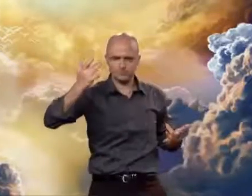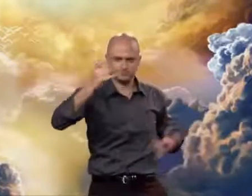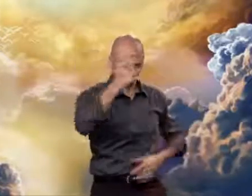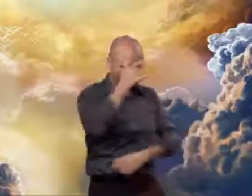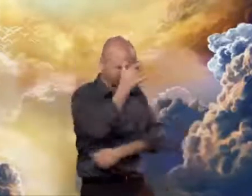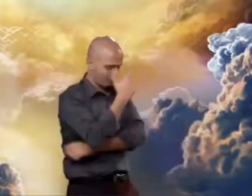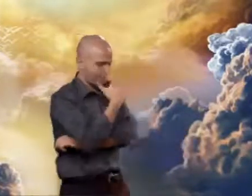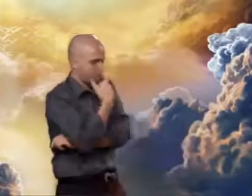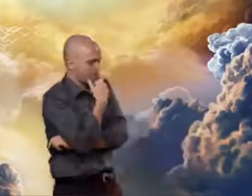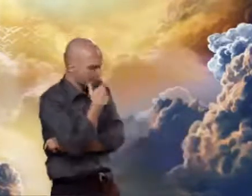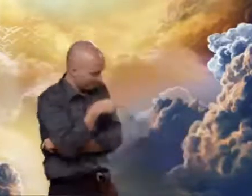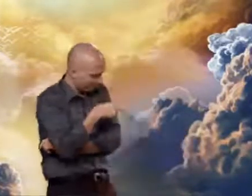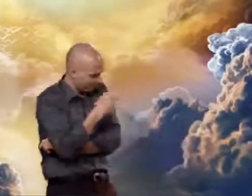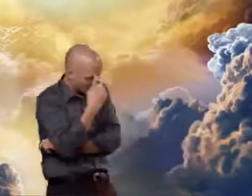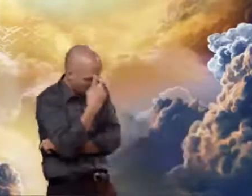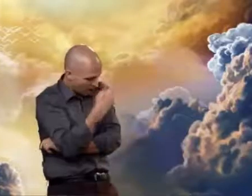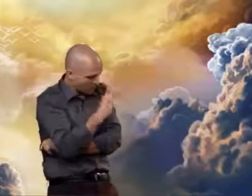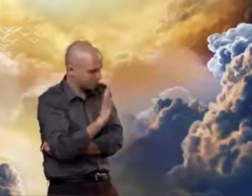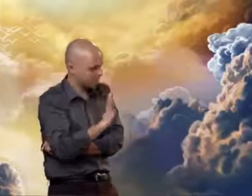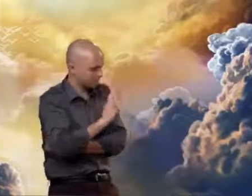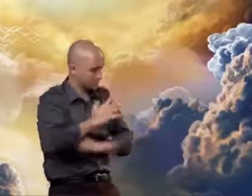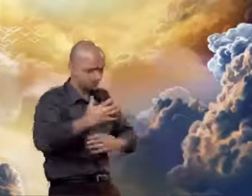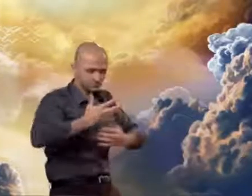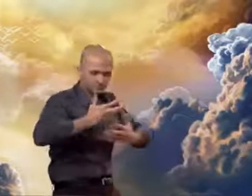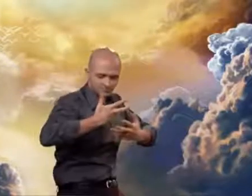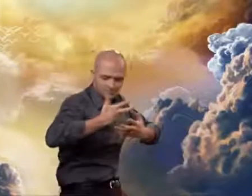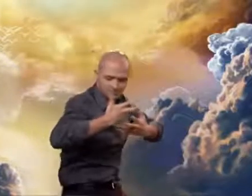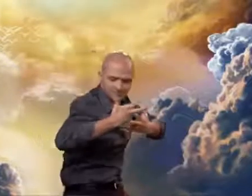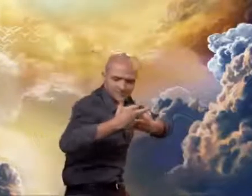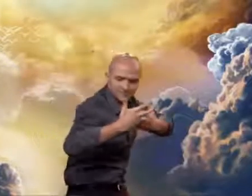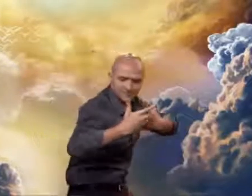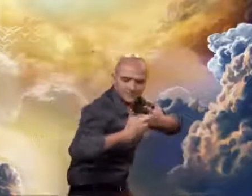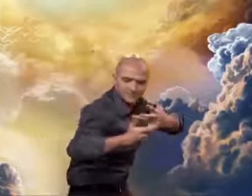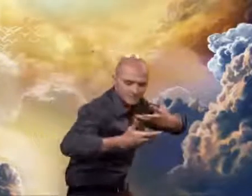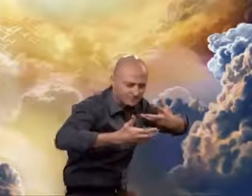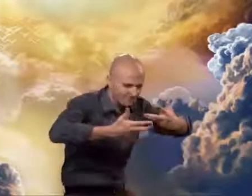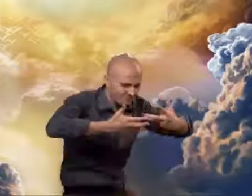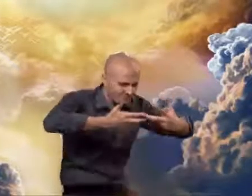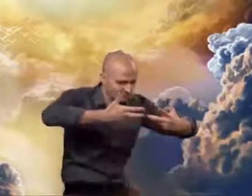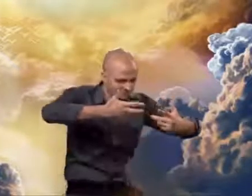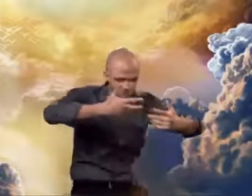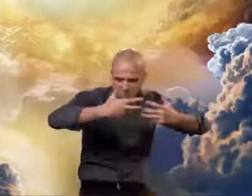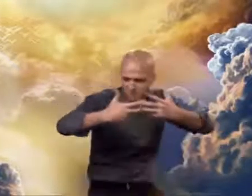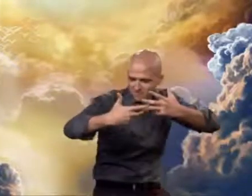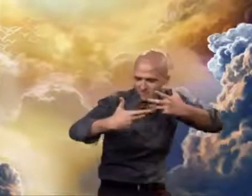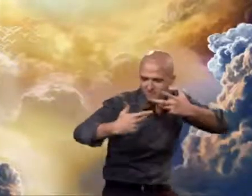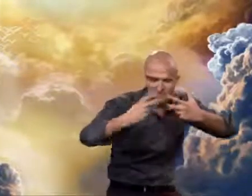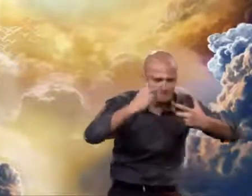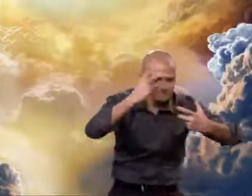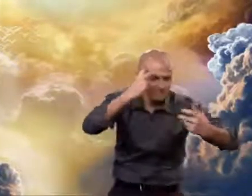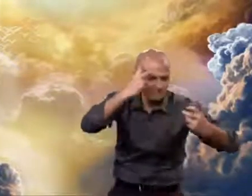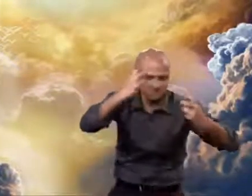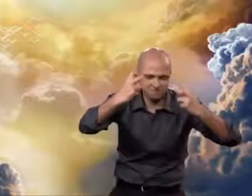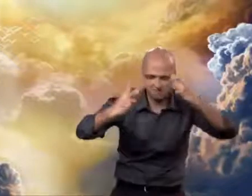ou tristezas daqueles que estão na terra. Além disso, Deus proibiu toda suposta comunicação com os espíritos